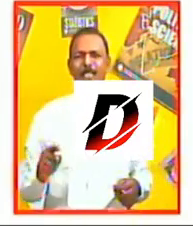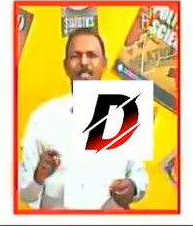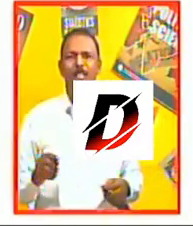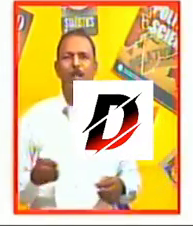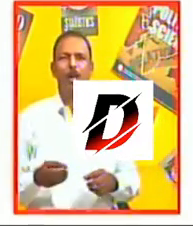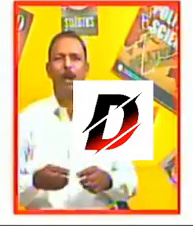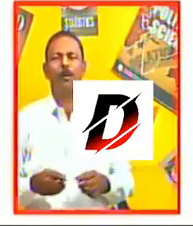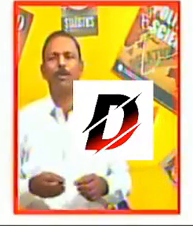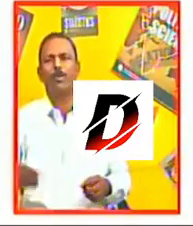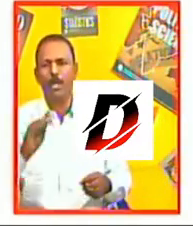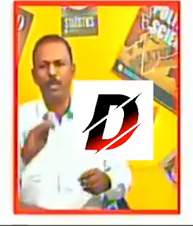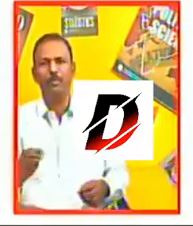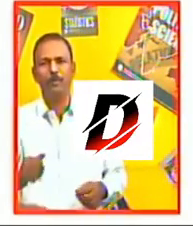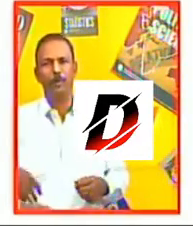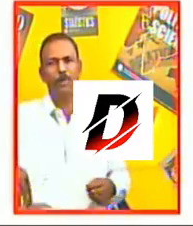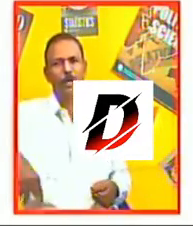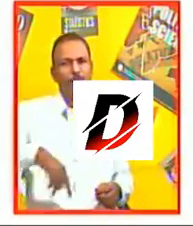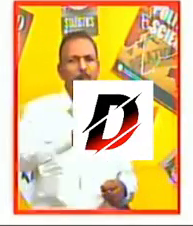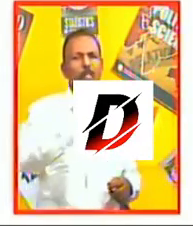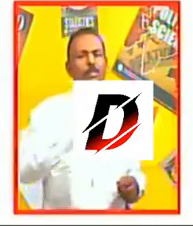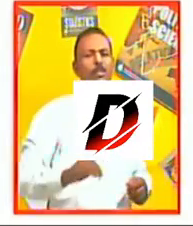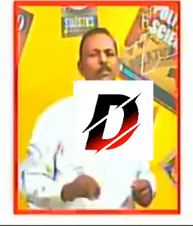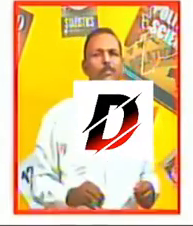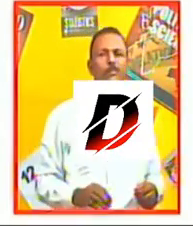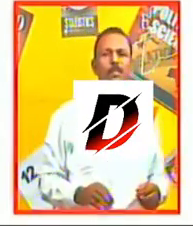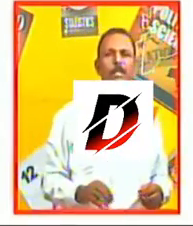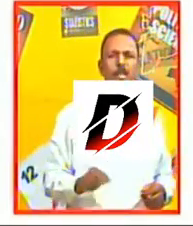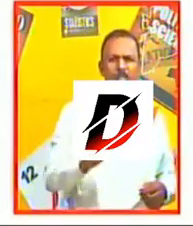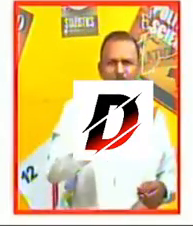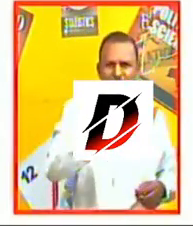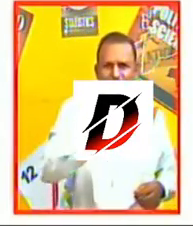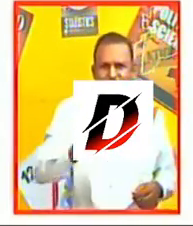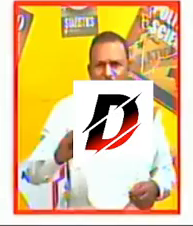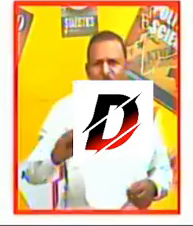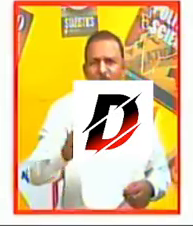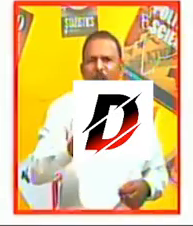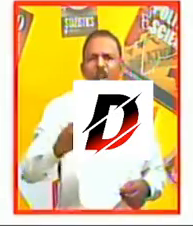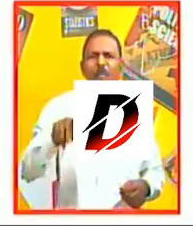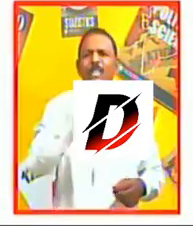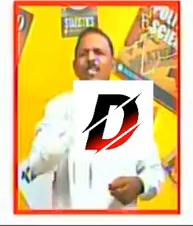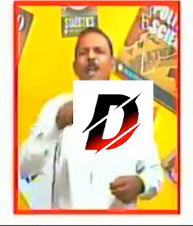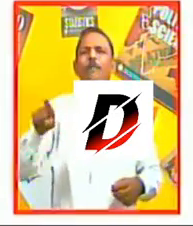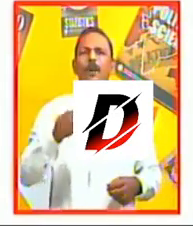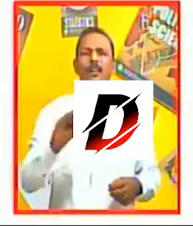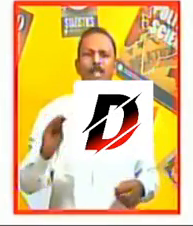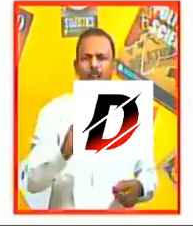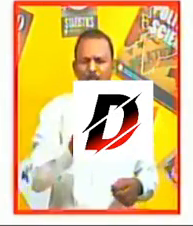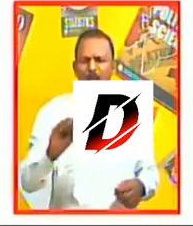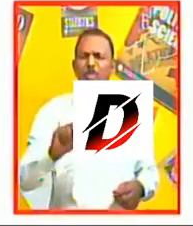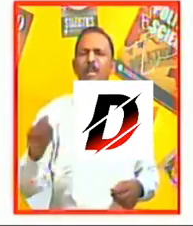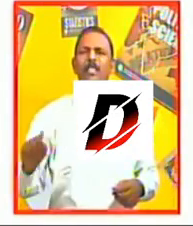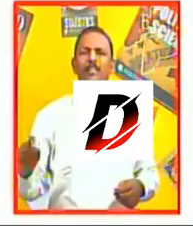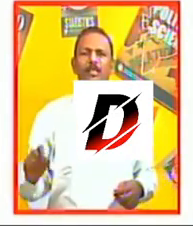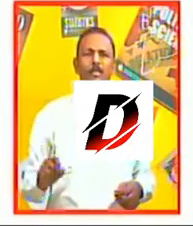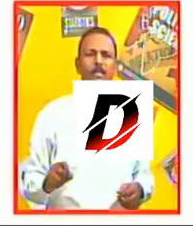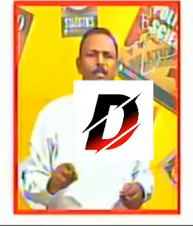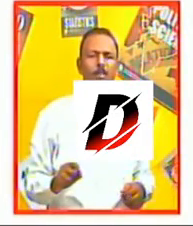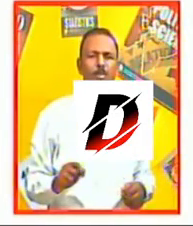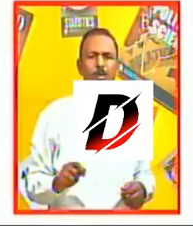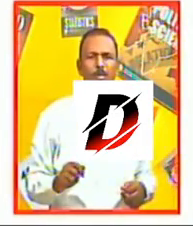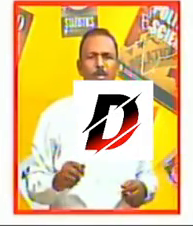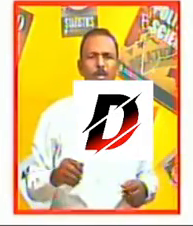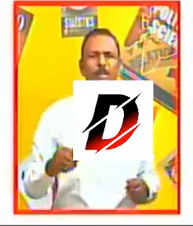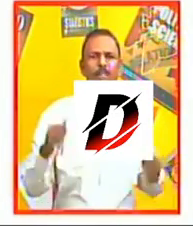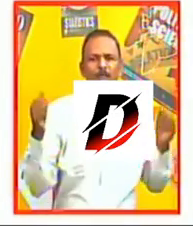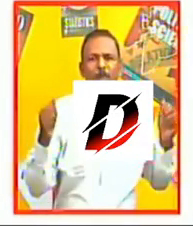என்ன சொல்லுவாங்கன்னா நார்மல் லாப்ஸ் ரேட். என்ன சொல்லுவாங்க? நார்மல் லாப்ஸ் ரேட். அதே தமிழில் நம்ம